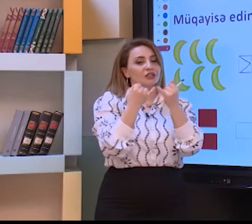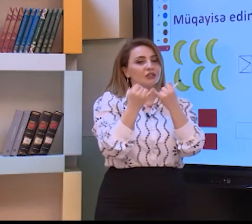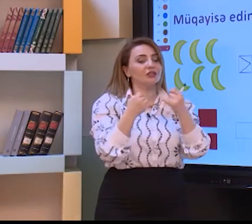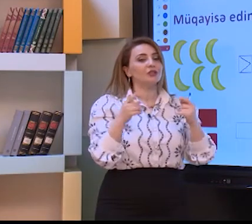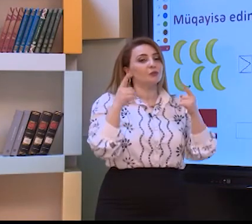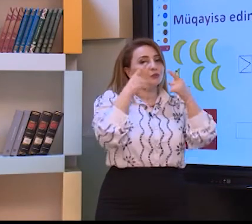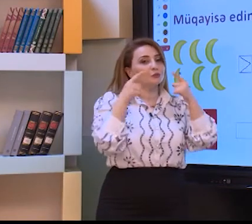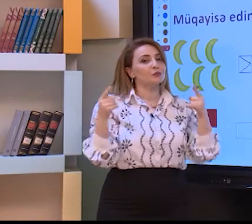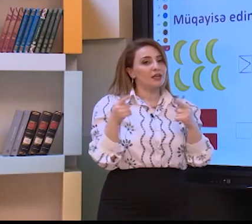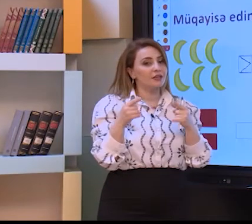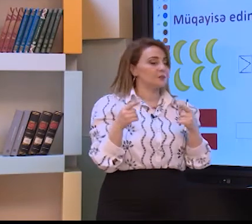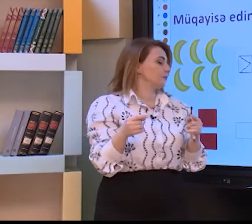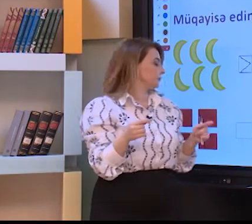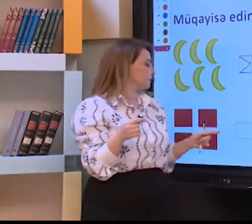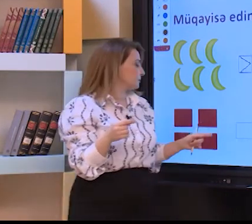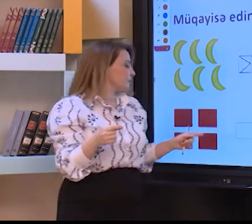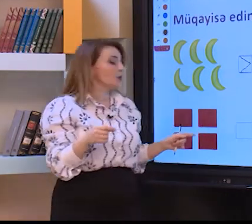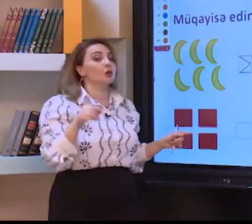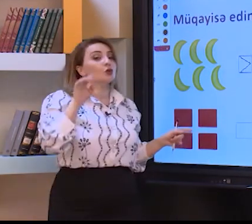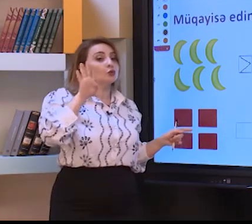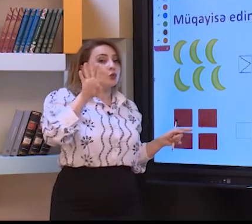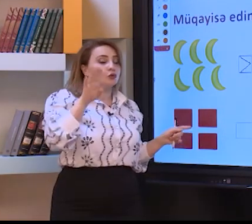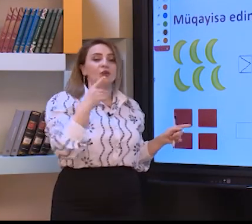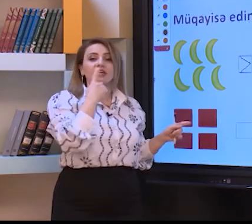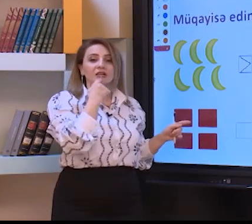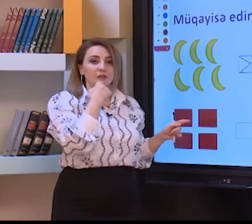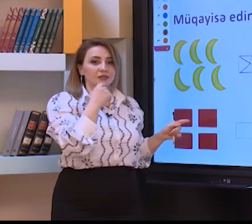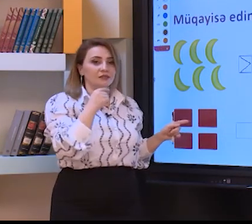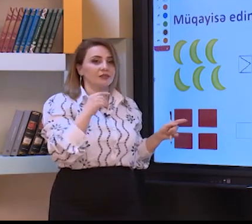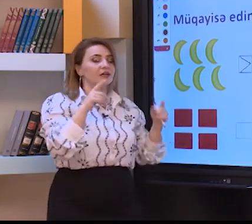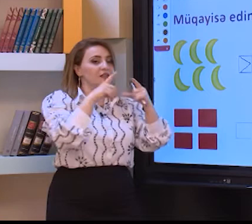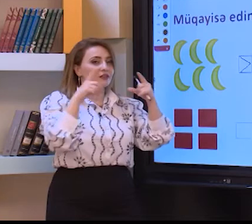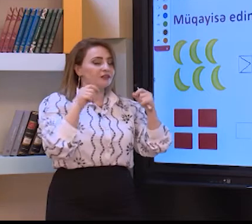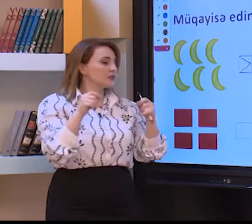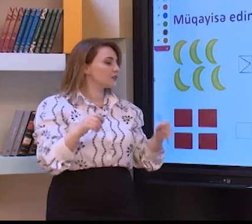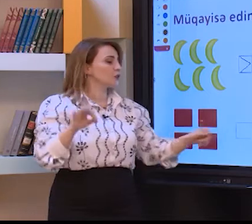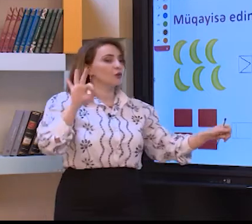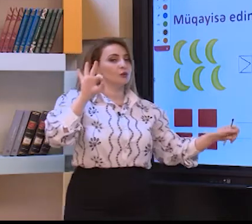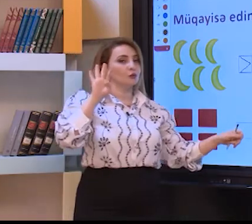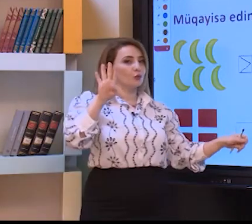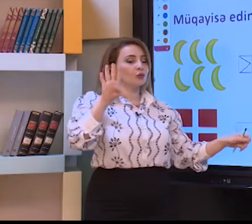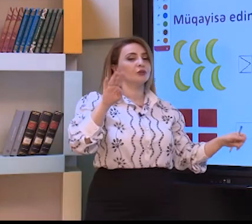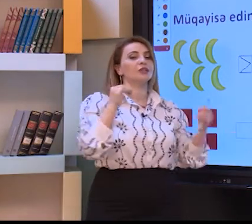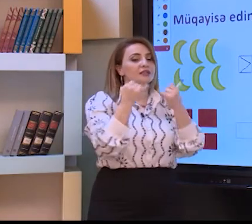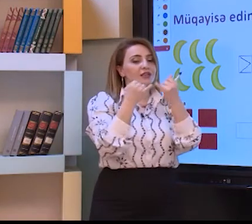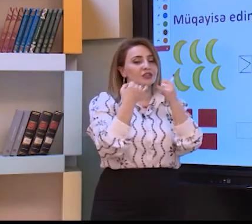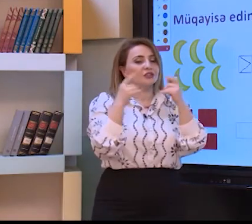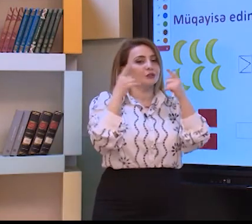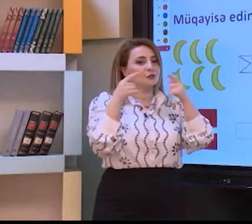yaşıl üçbucaq. 4 qırmızı kvadrat, 4 yaşıl